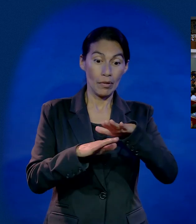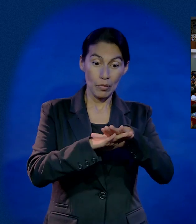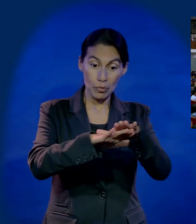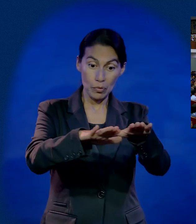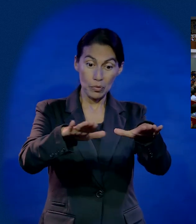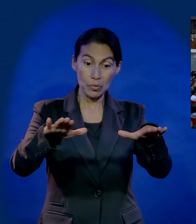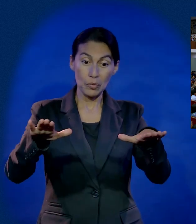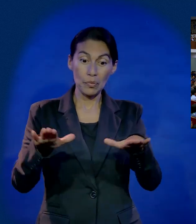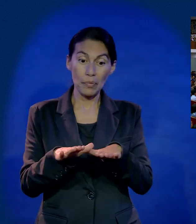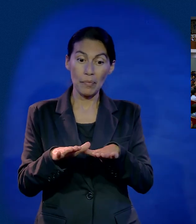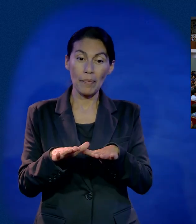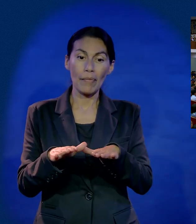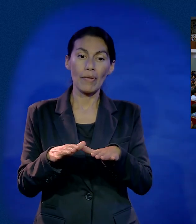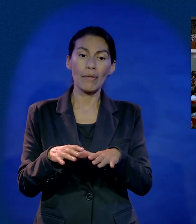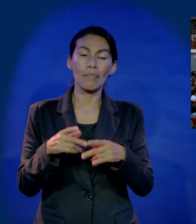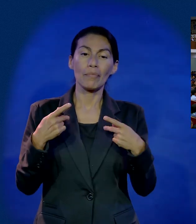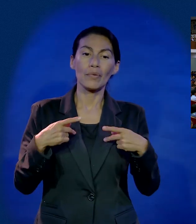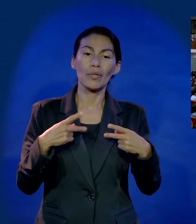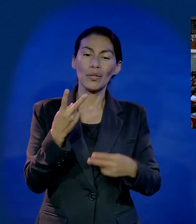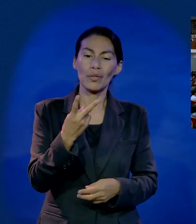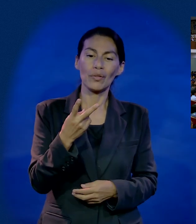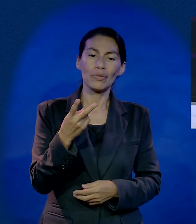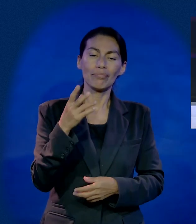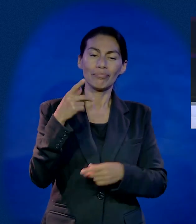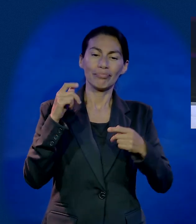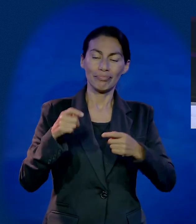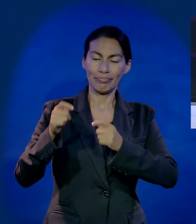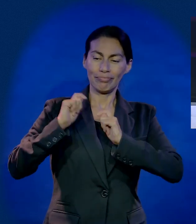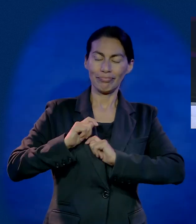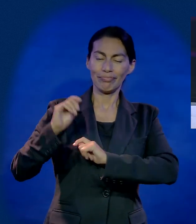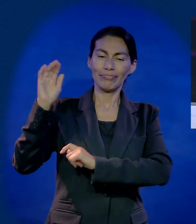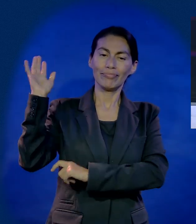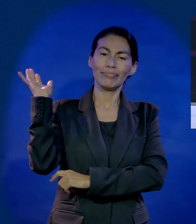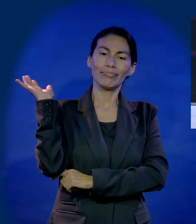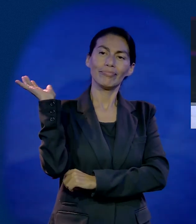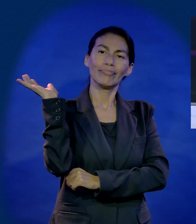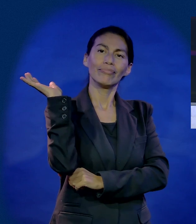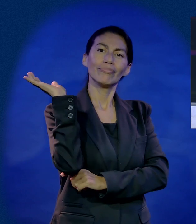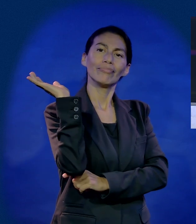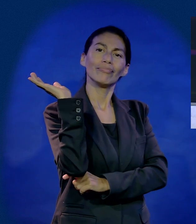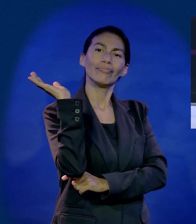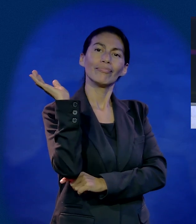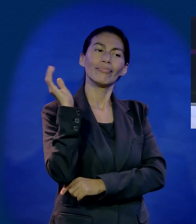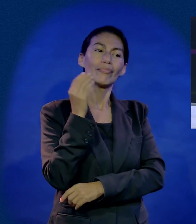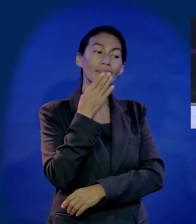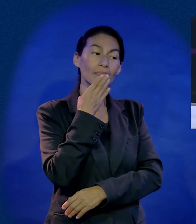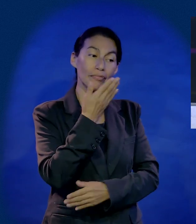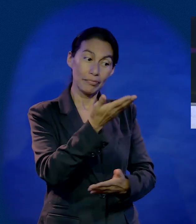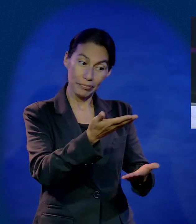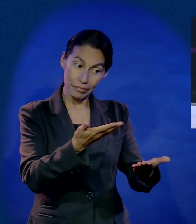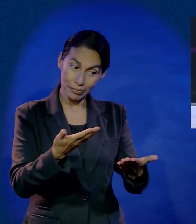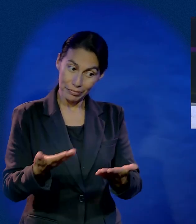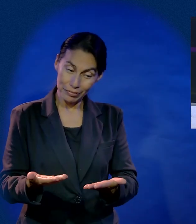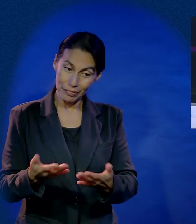mantel servido y dos meseros particulares que te dicen, bienvenida, señorita.